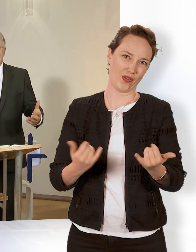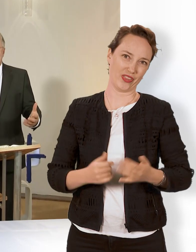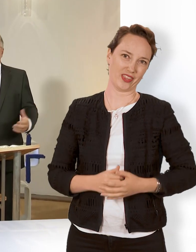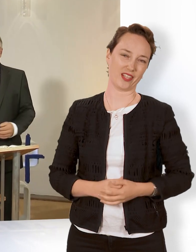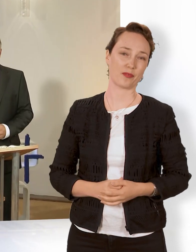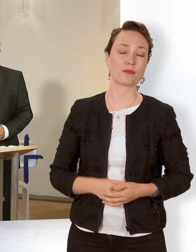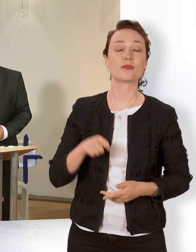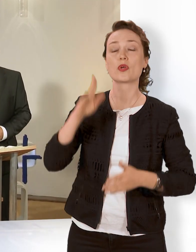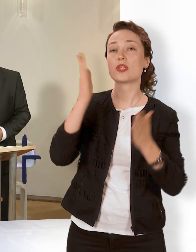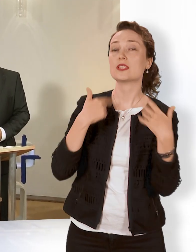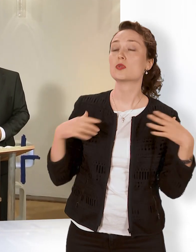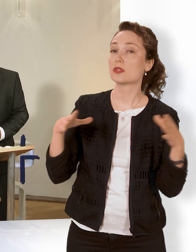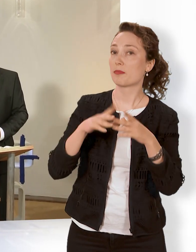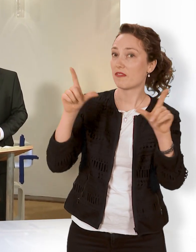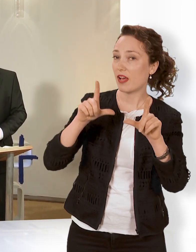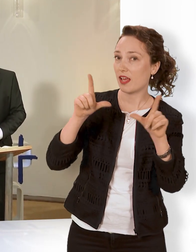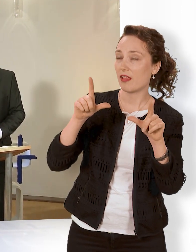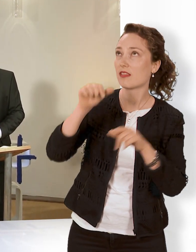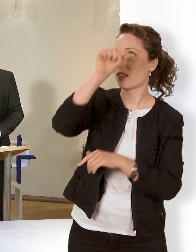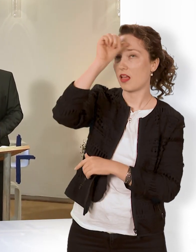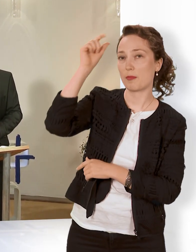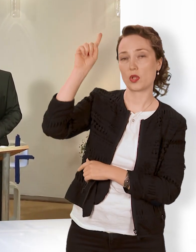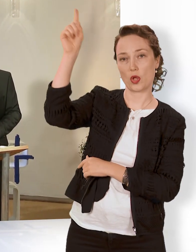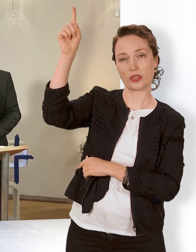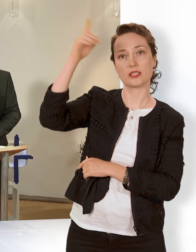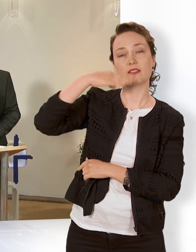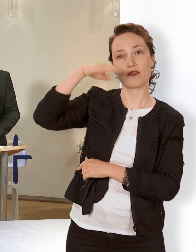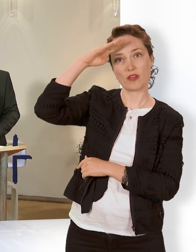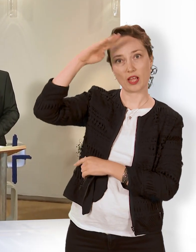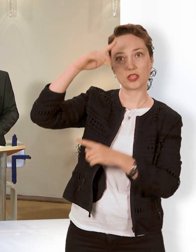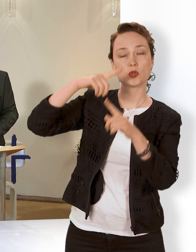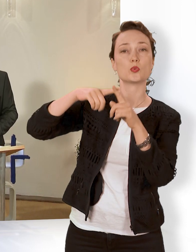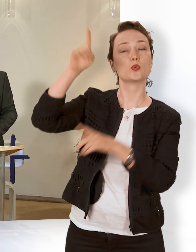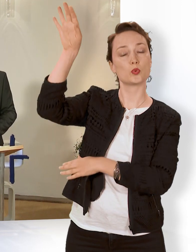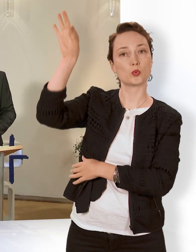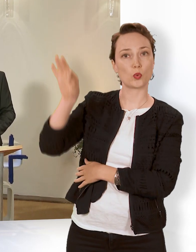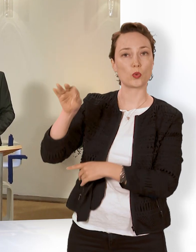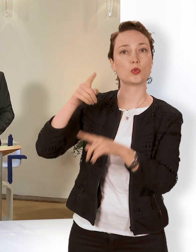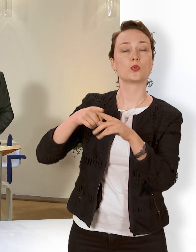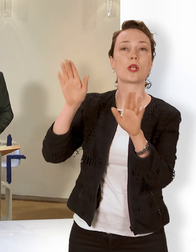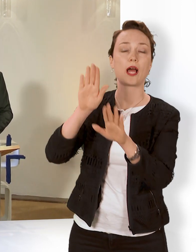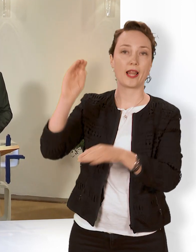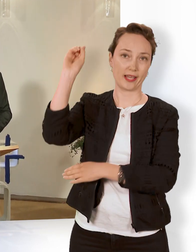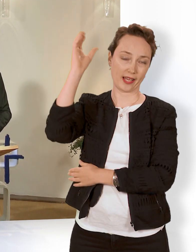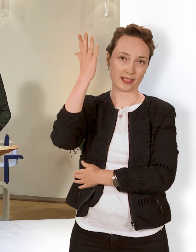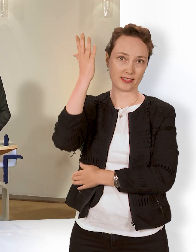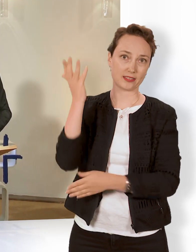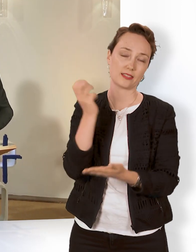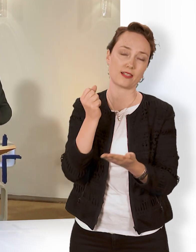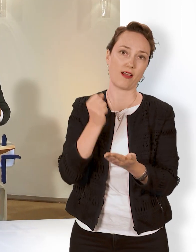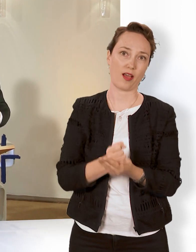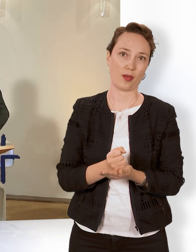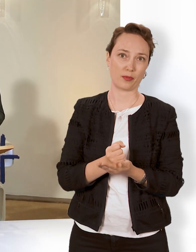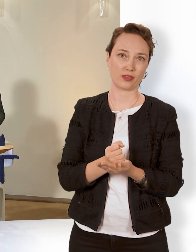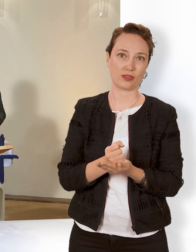Lasst uns diesen Gottesdienst feiern im Namen Gottes, des Vaters und des Sohnes und des Heiligen Geistes. Amen. Und